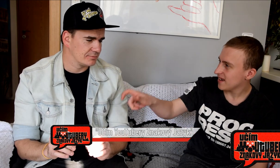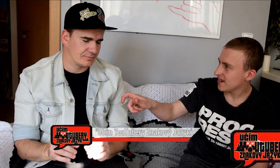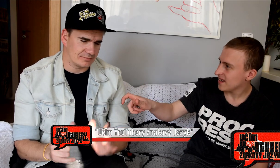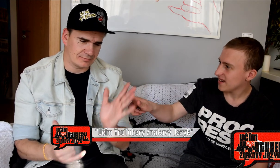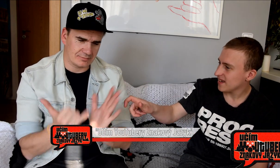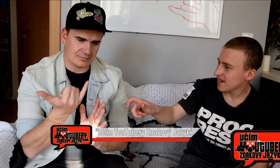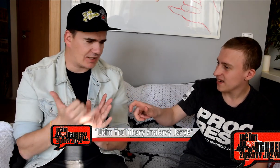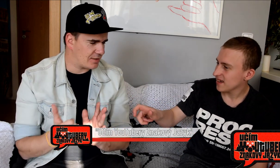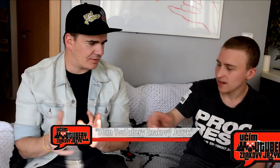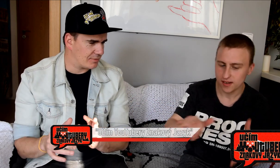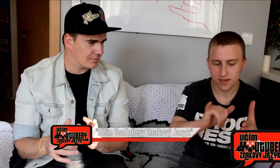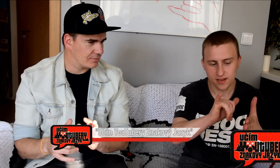Youtubery. Ještě jednou.